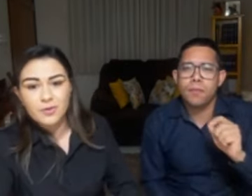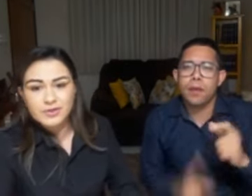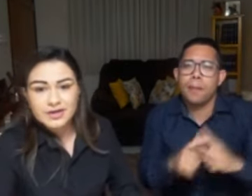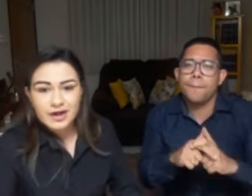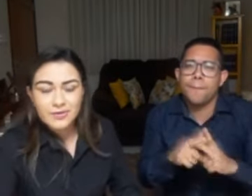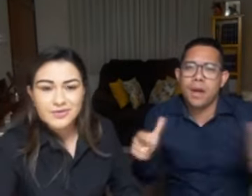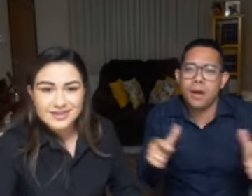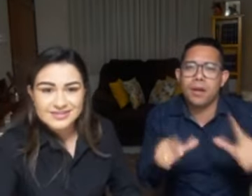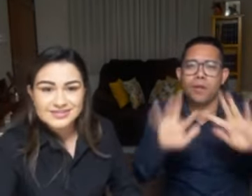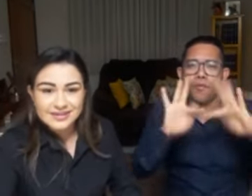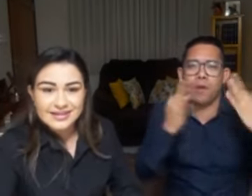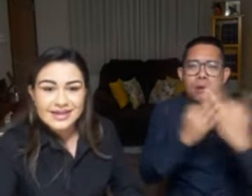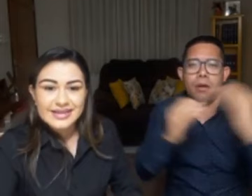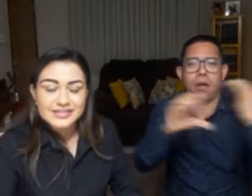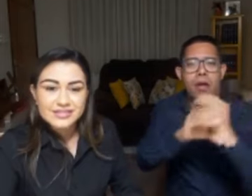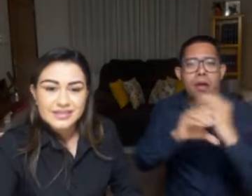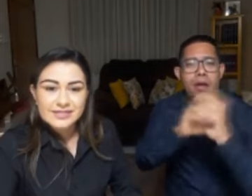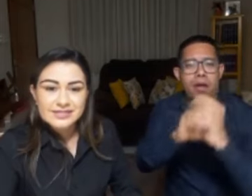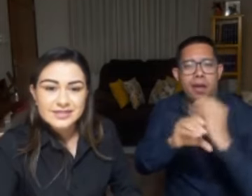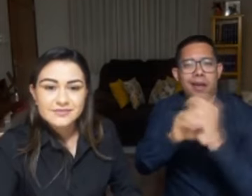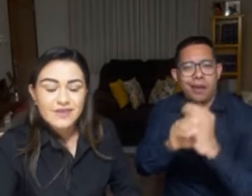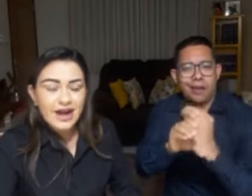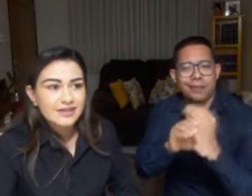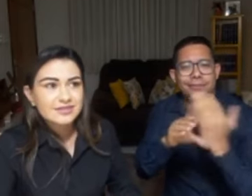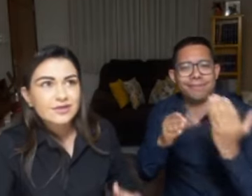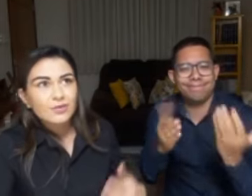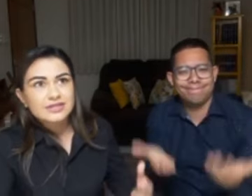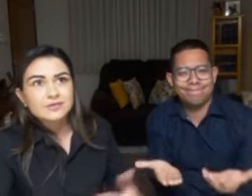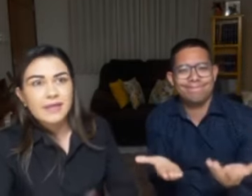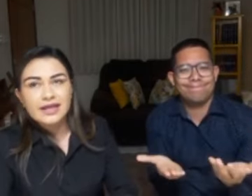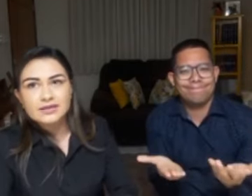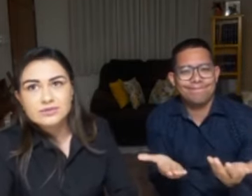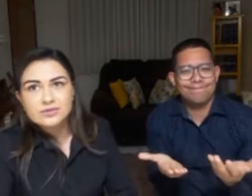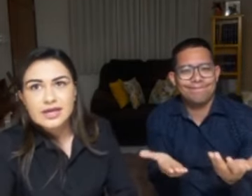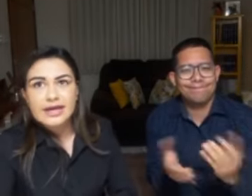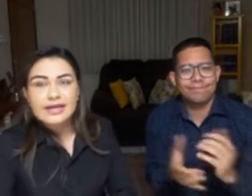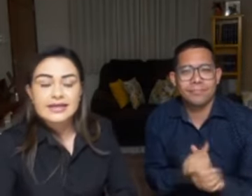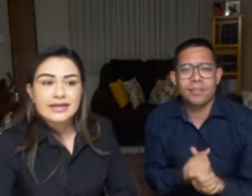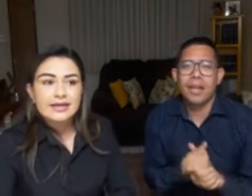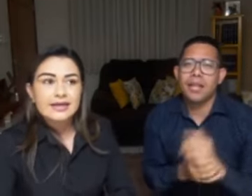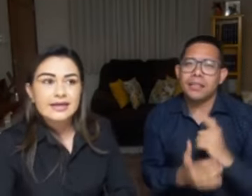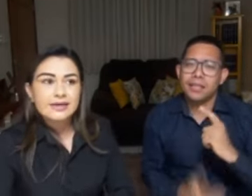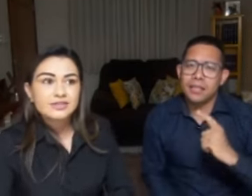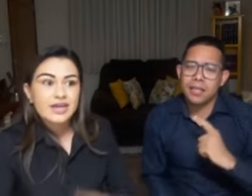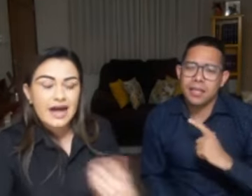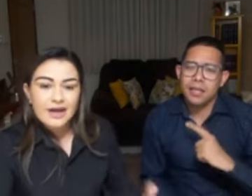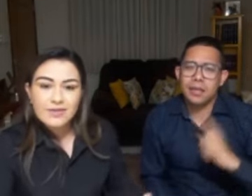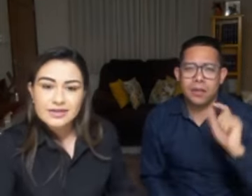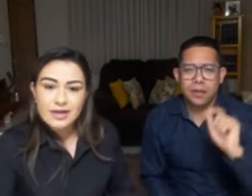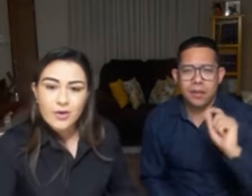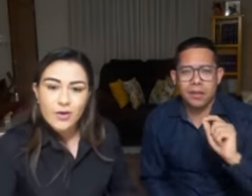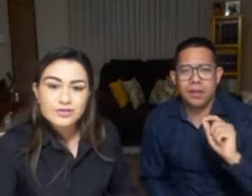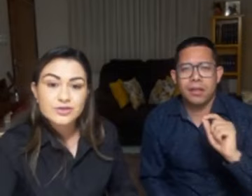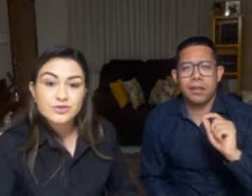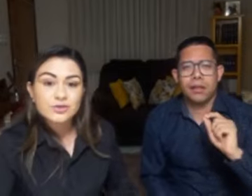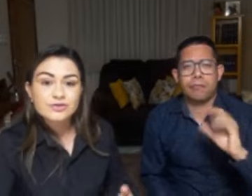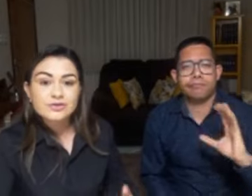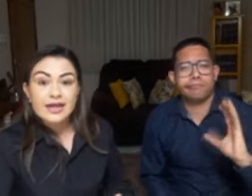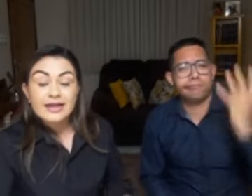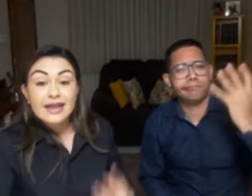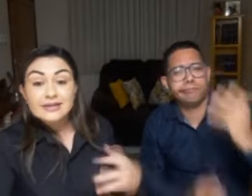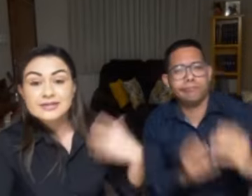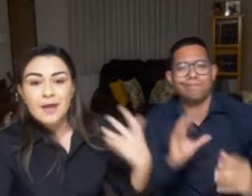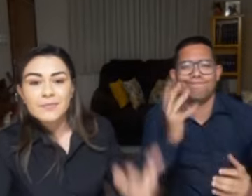se comunicar com eles, né? E a gente tem, assim, vários acontecimentos que chegaram até nós de